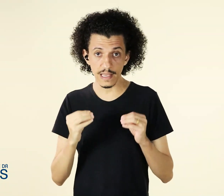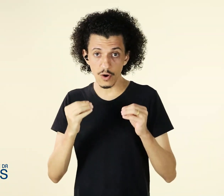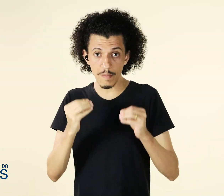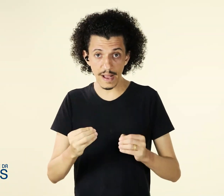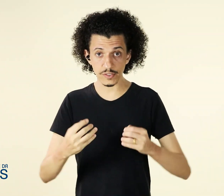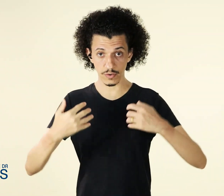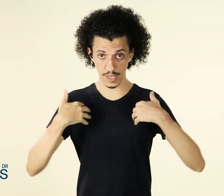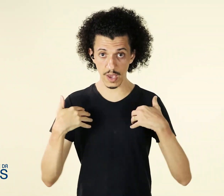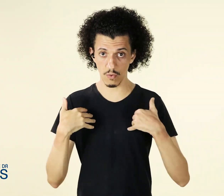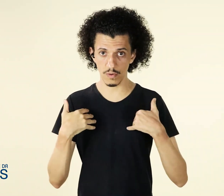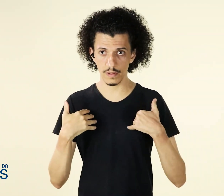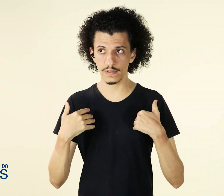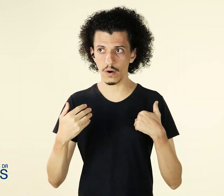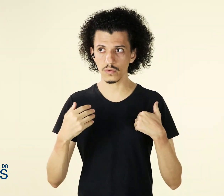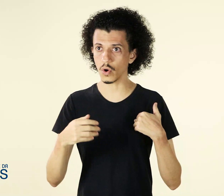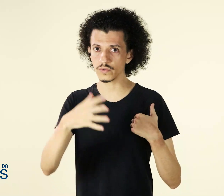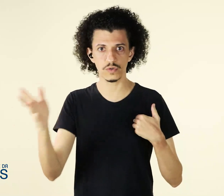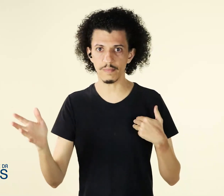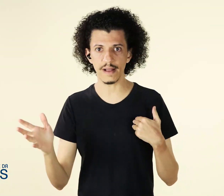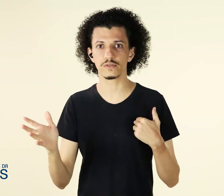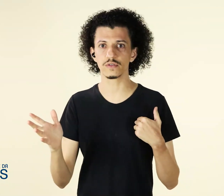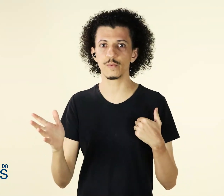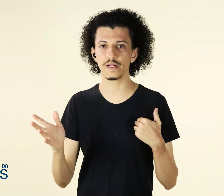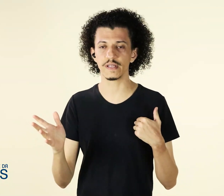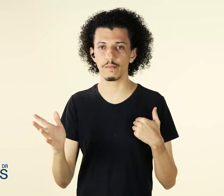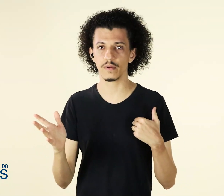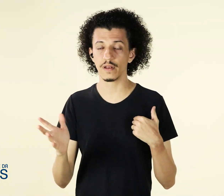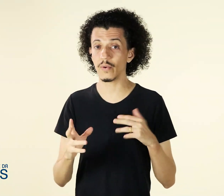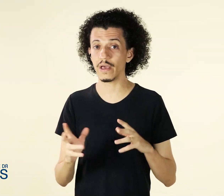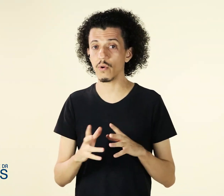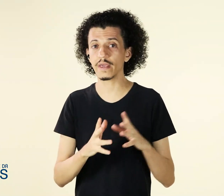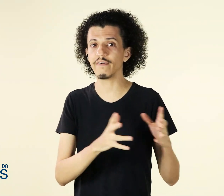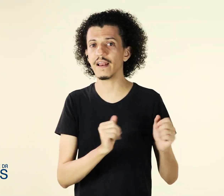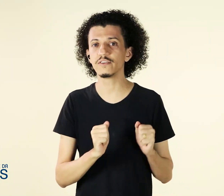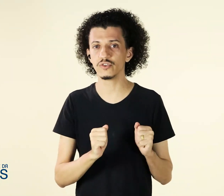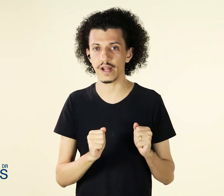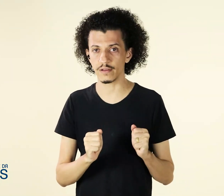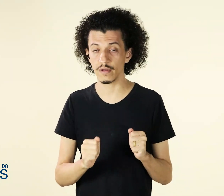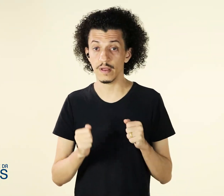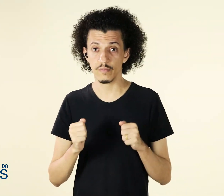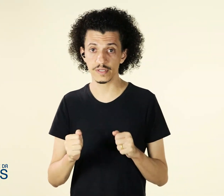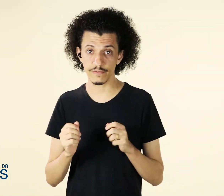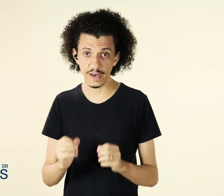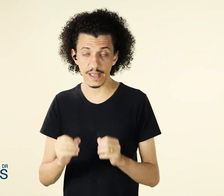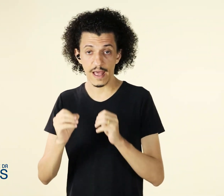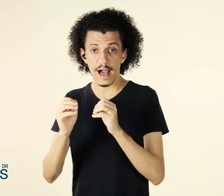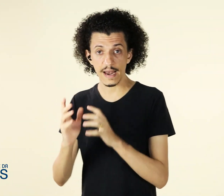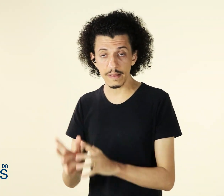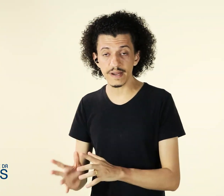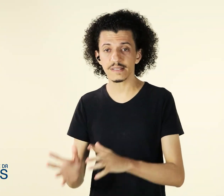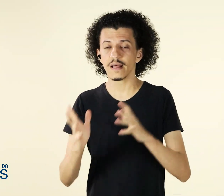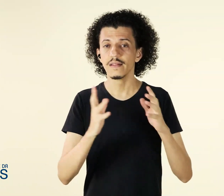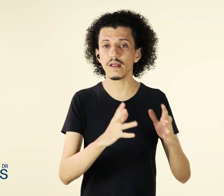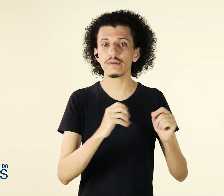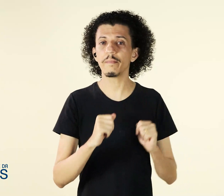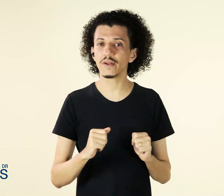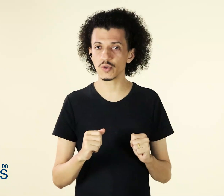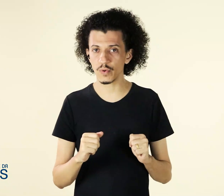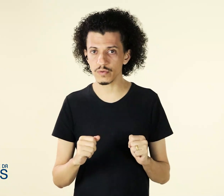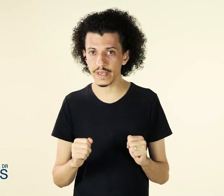o Madison, eu. Não todos os Madisons, por exemplo. Não é um equivalente direto. Por isso que eu falei, a Libras não depende do português.